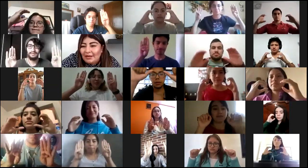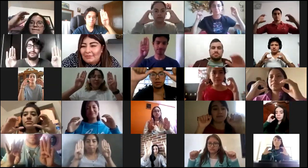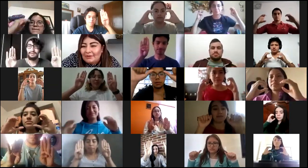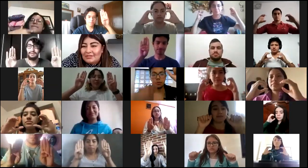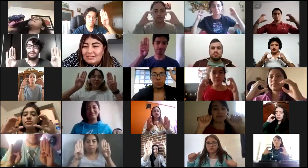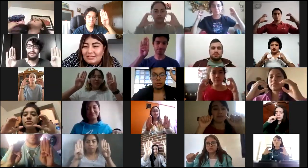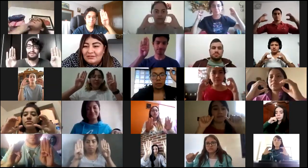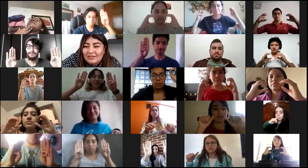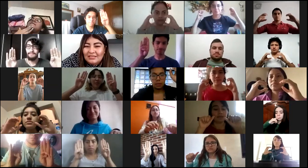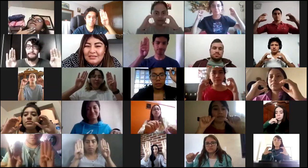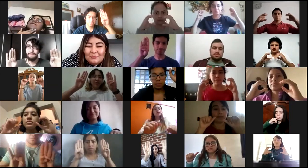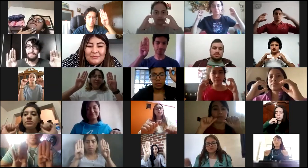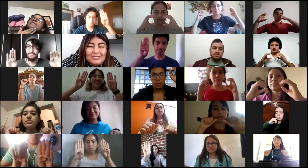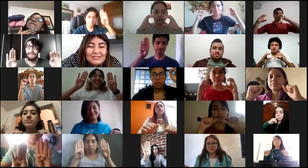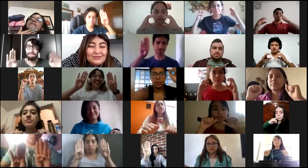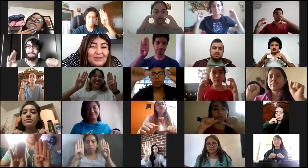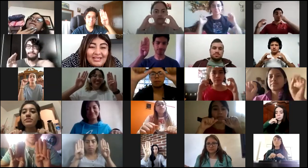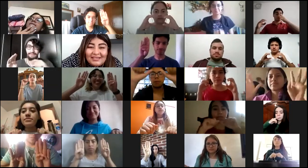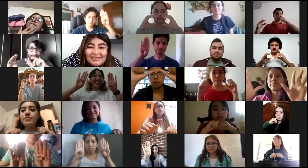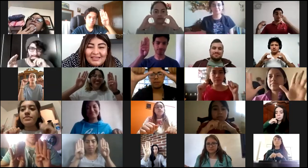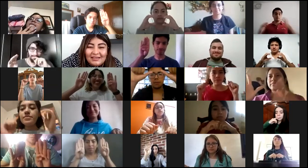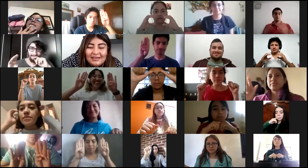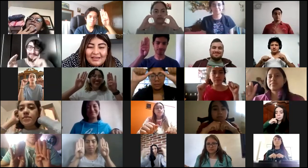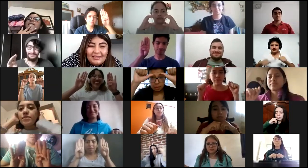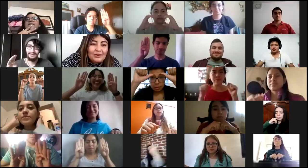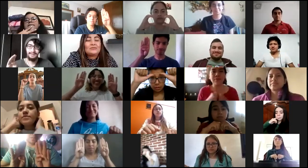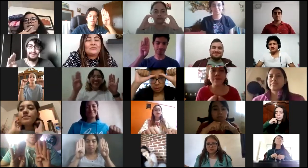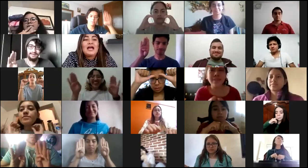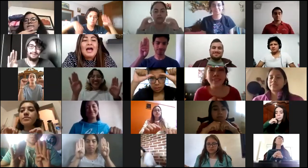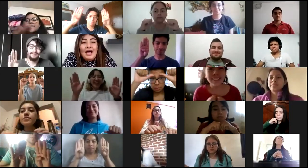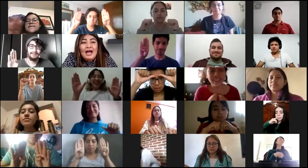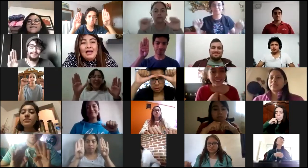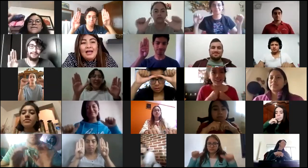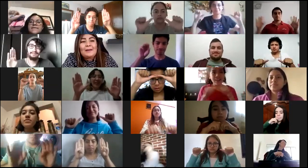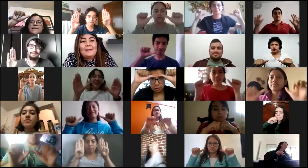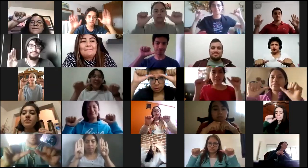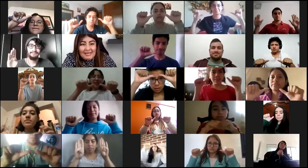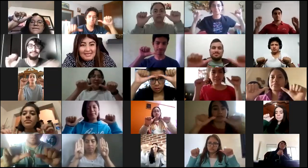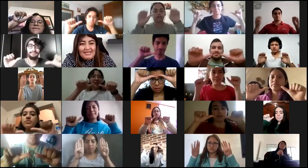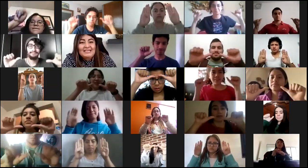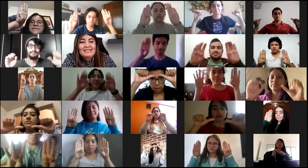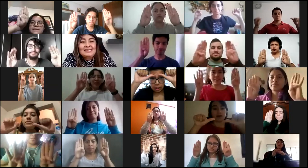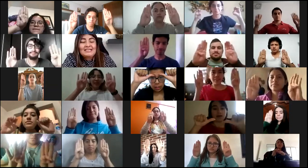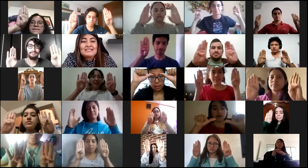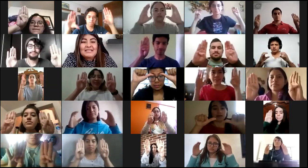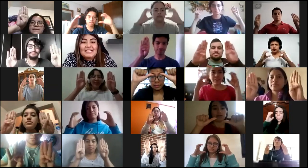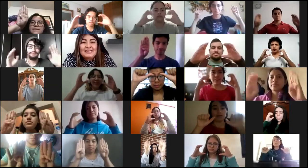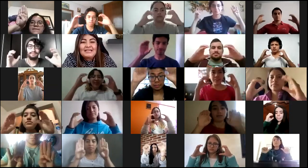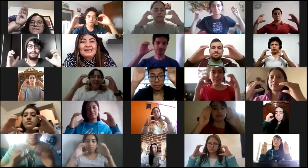no me desconcentro. De por sí soy muy inatenta. Ok, vamos. A, B, C,